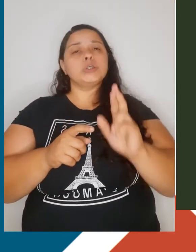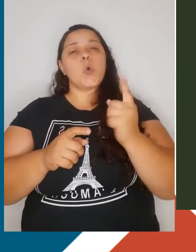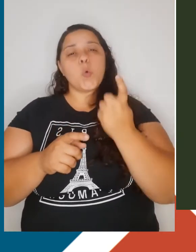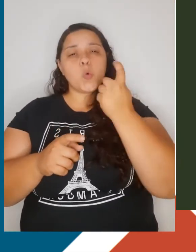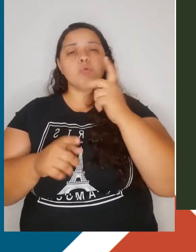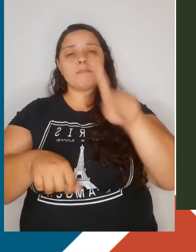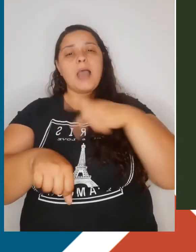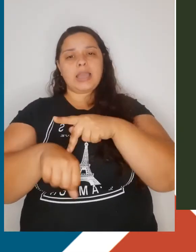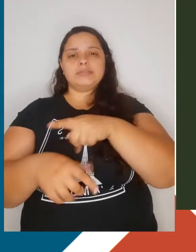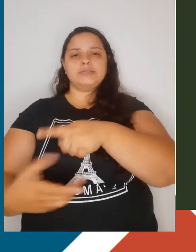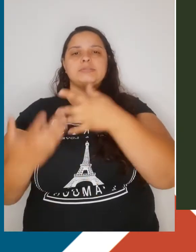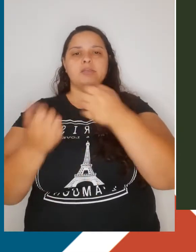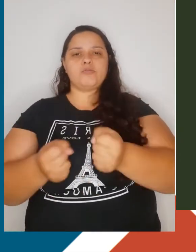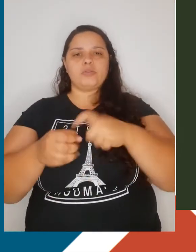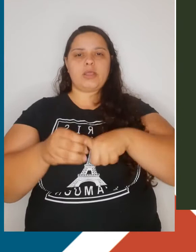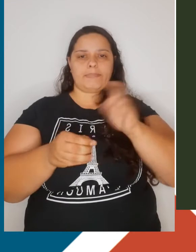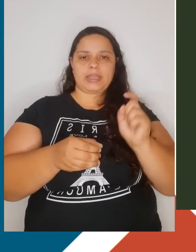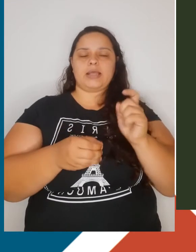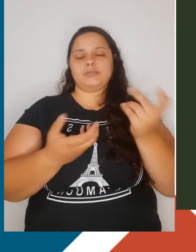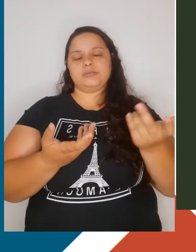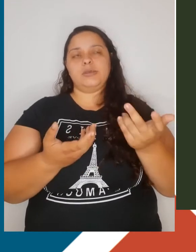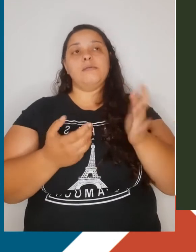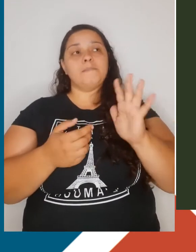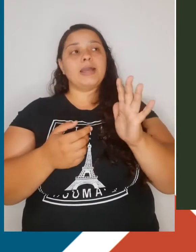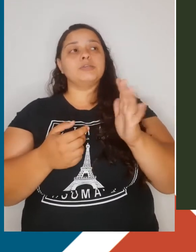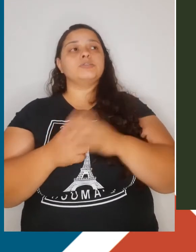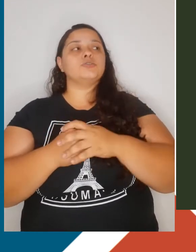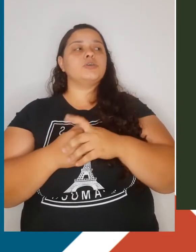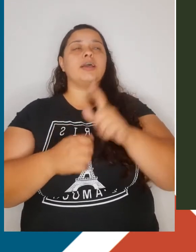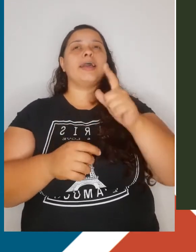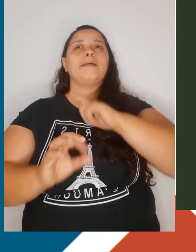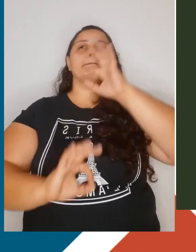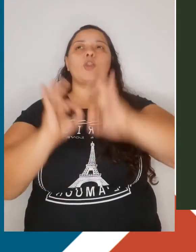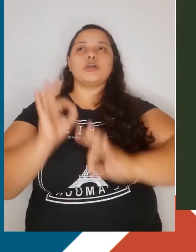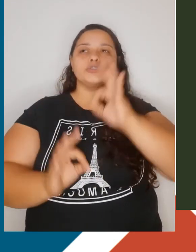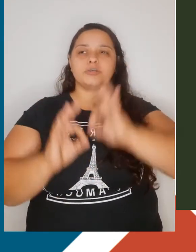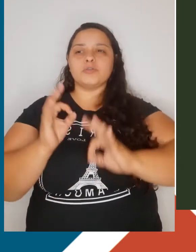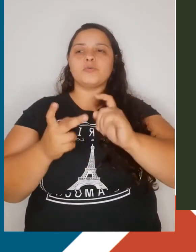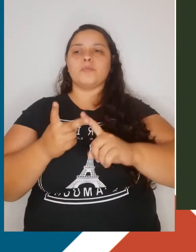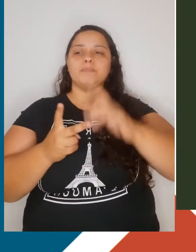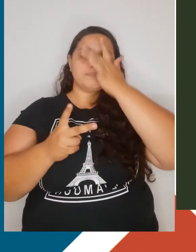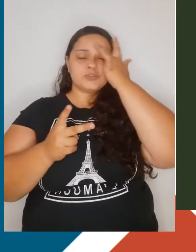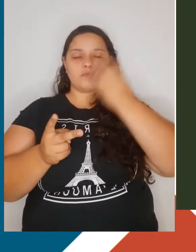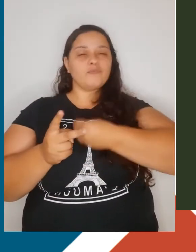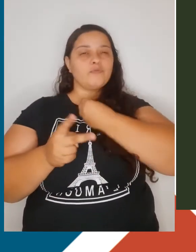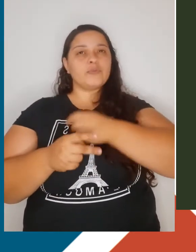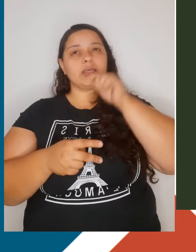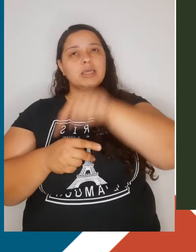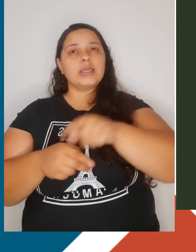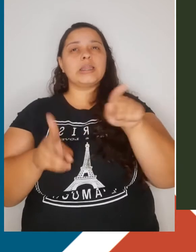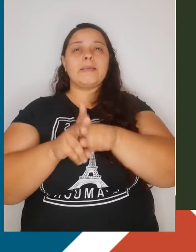Rússia foi o único país a aceitar a independência do Haiti. Por outro lado, divergências sobre o projeto de nação que